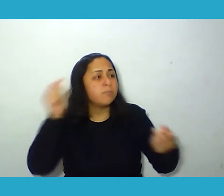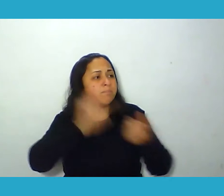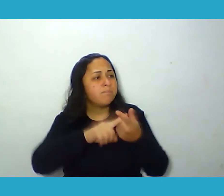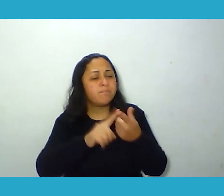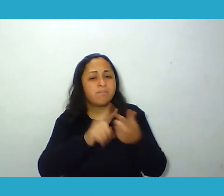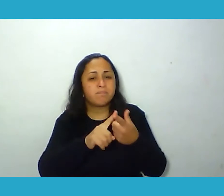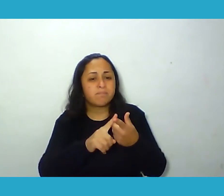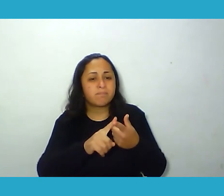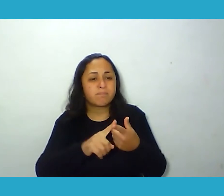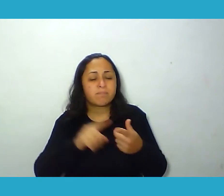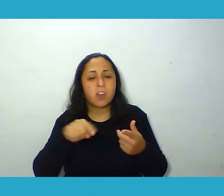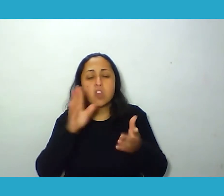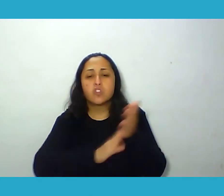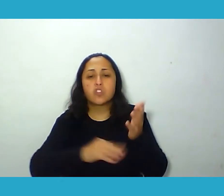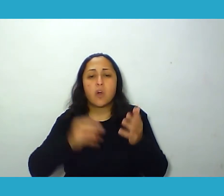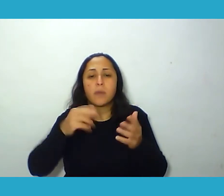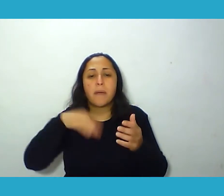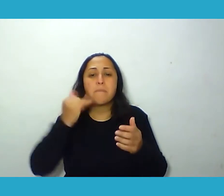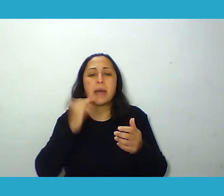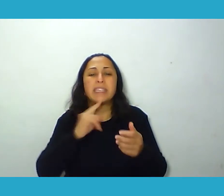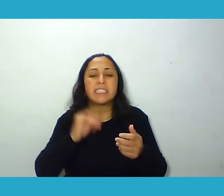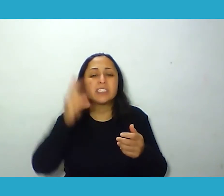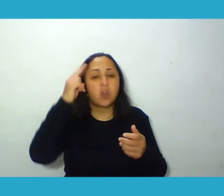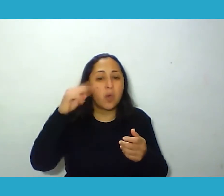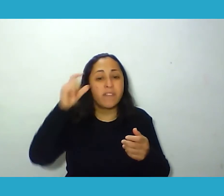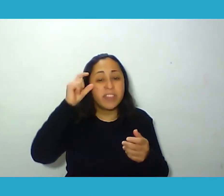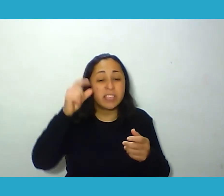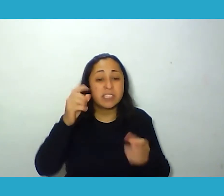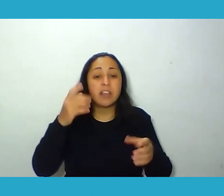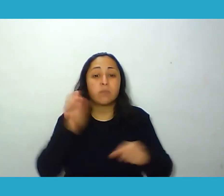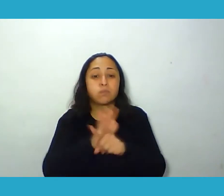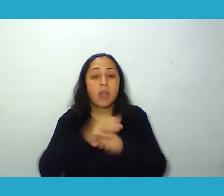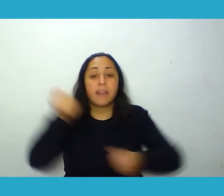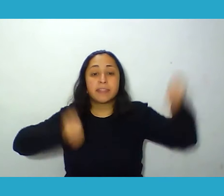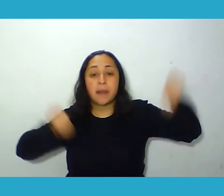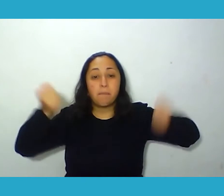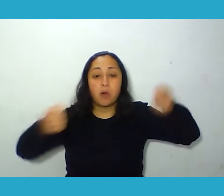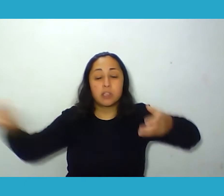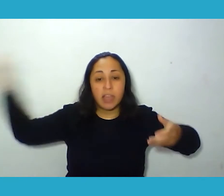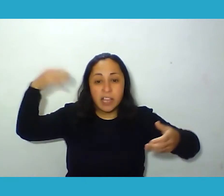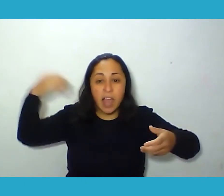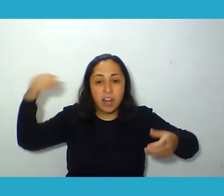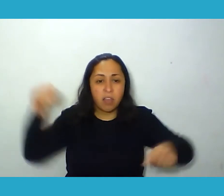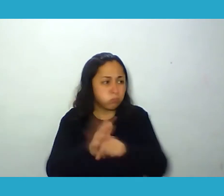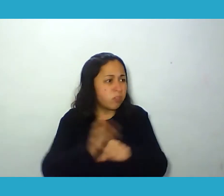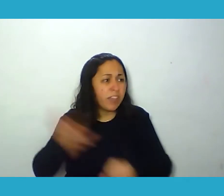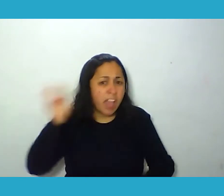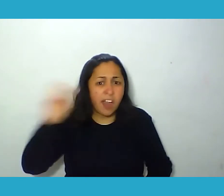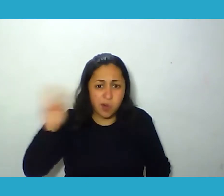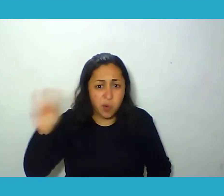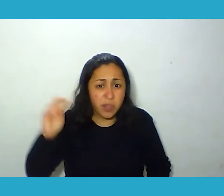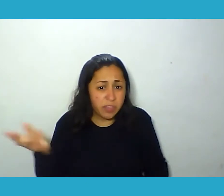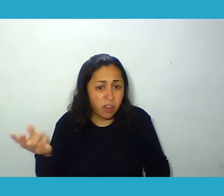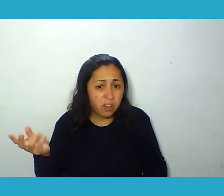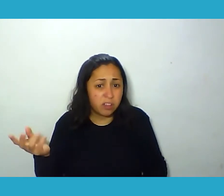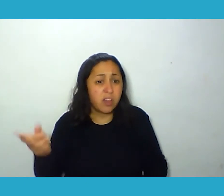las matrices 9 y 10 sobre el transporte de carga. ¿Cómo es posible que el transporte particular y de carga no generarán ruidos en el aire? ¿No